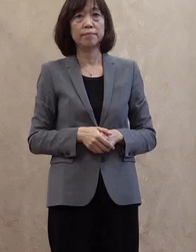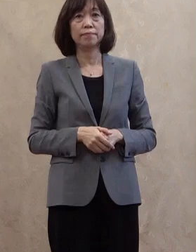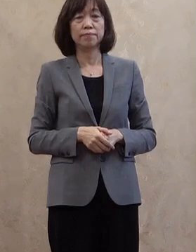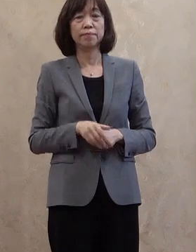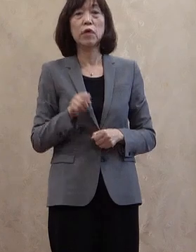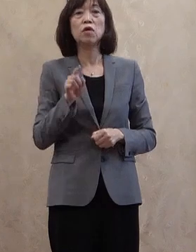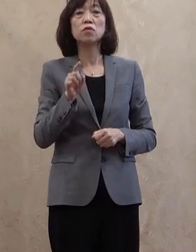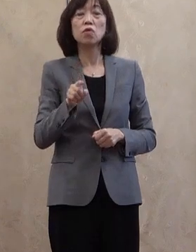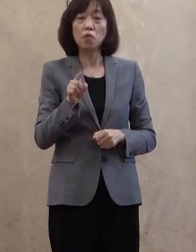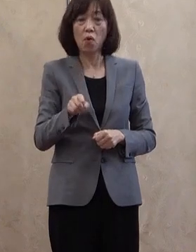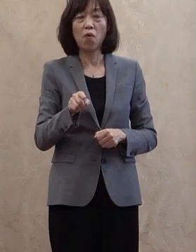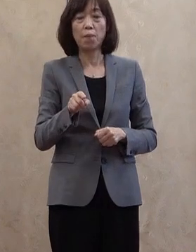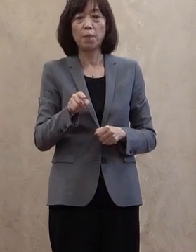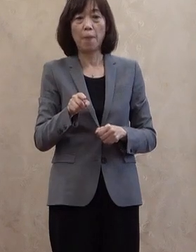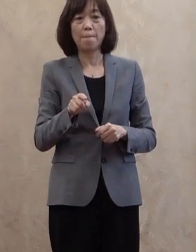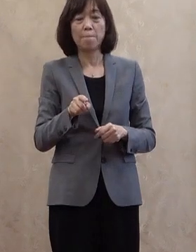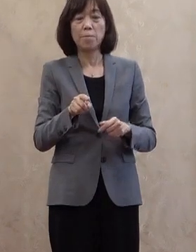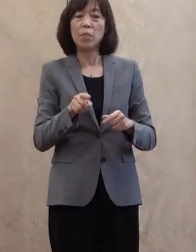その都心部で、